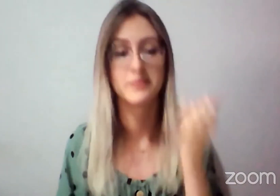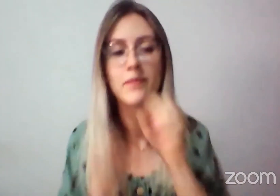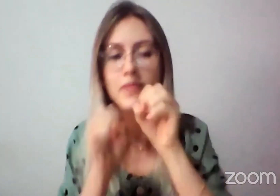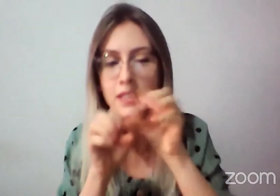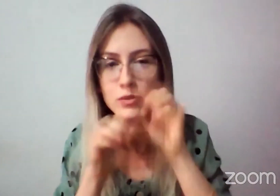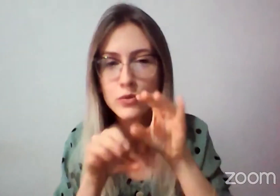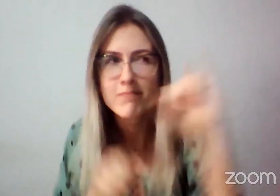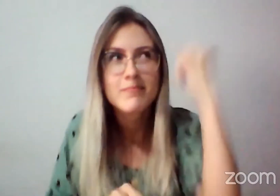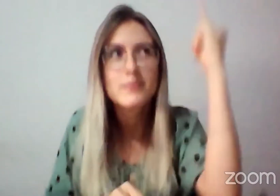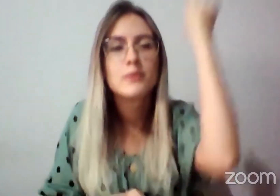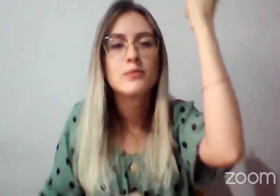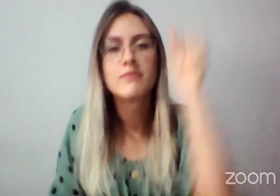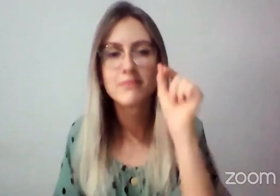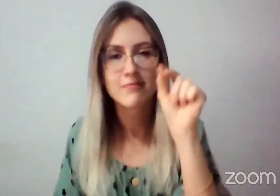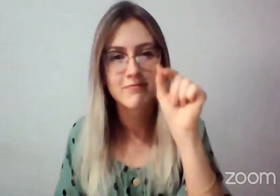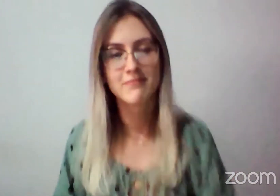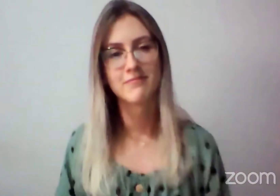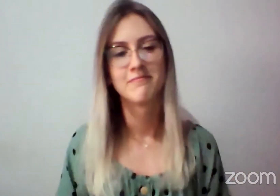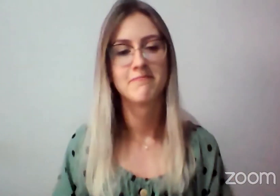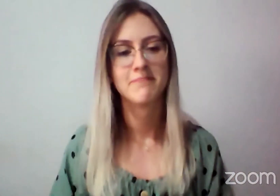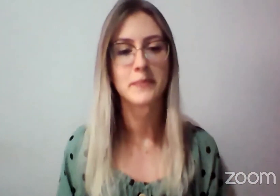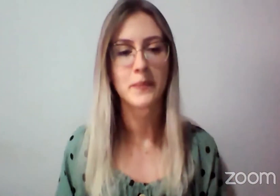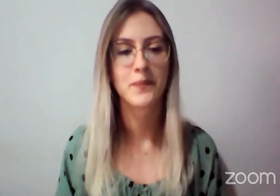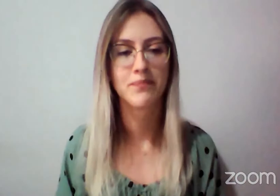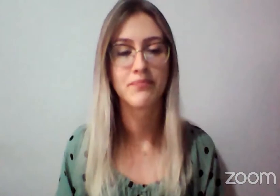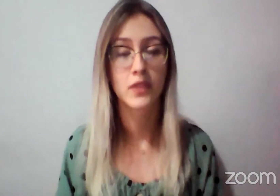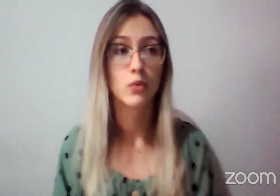O professor ensinou uma coisa muito importante.